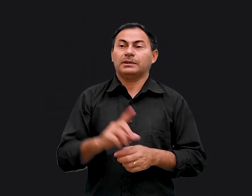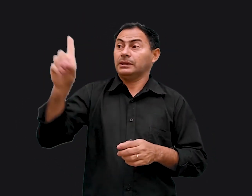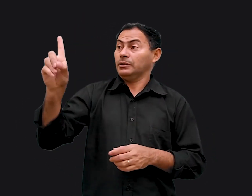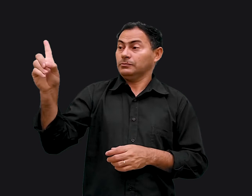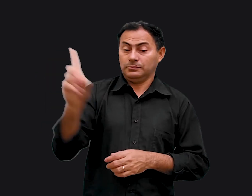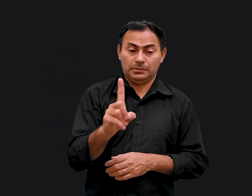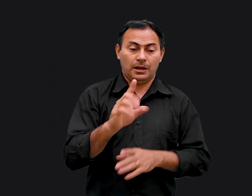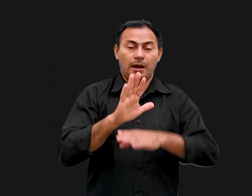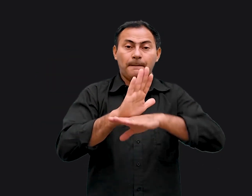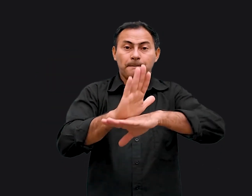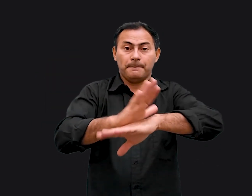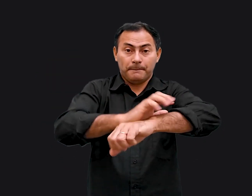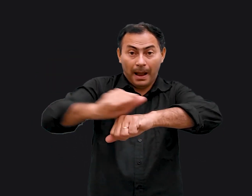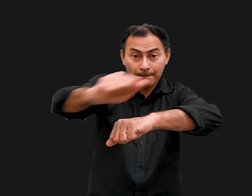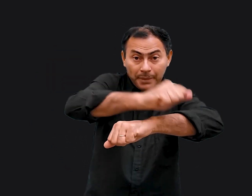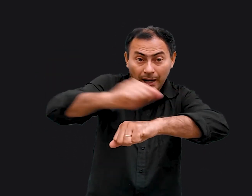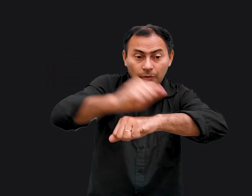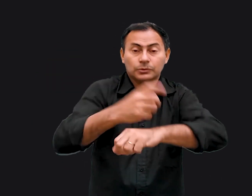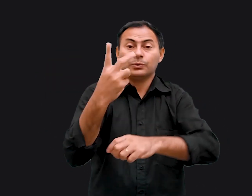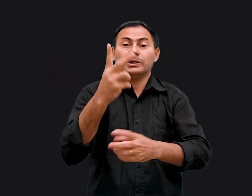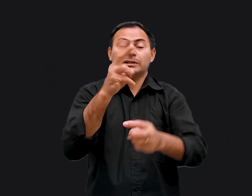que aparecer a Abraão 2 vezes por causa de Sara.